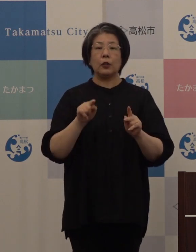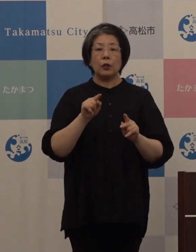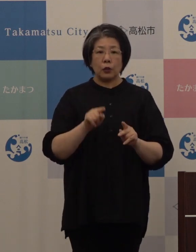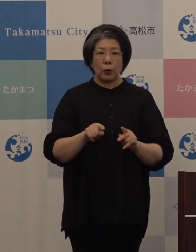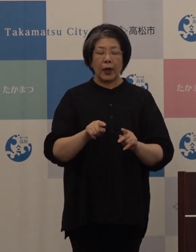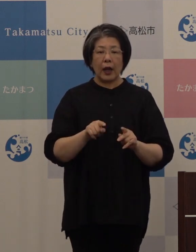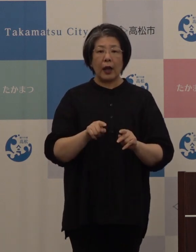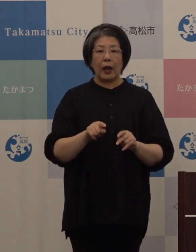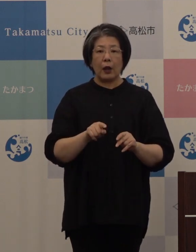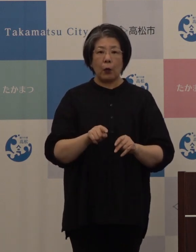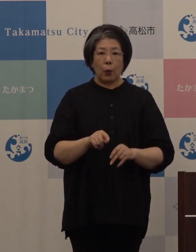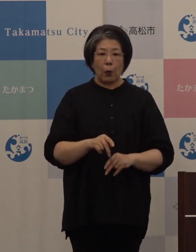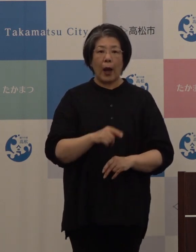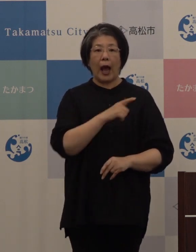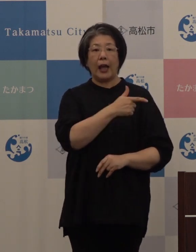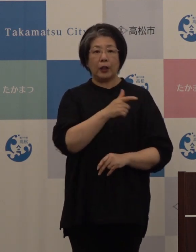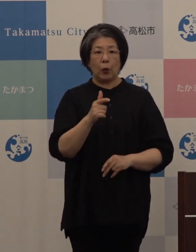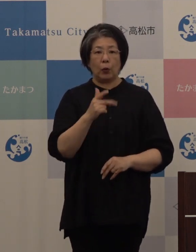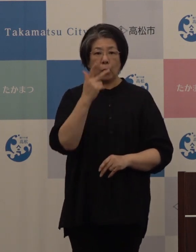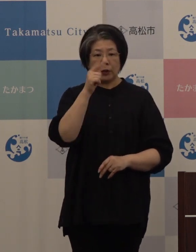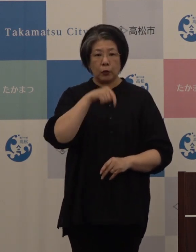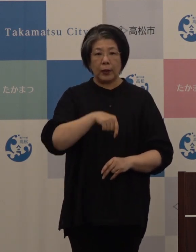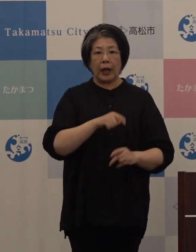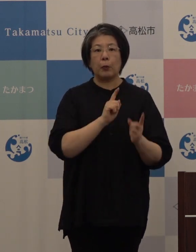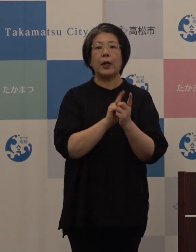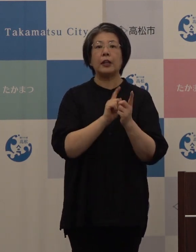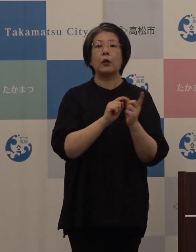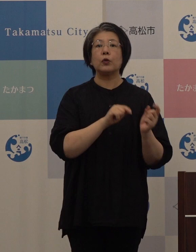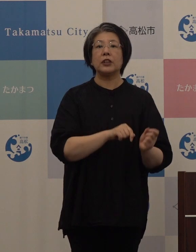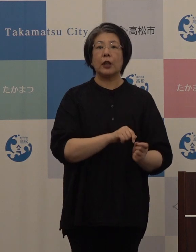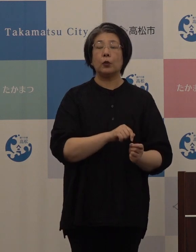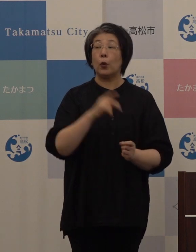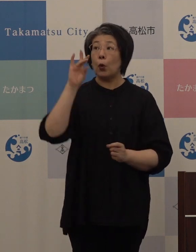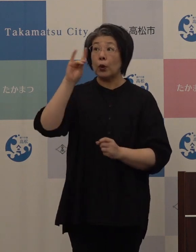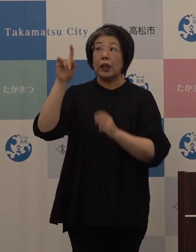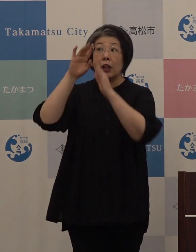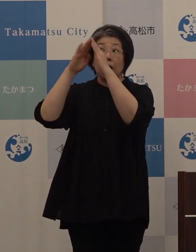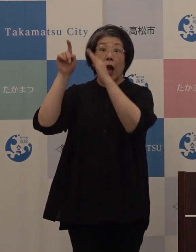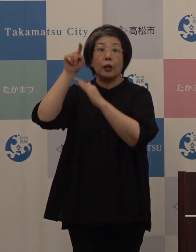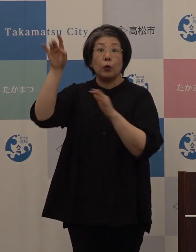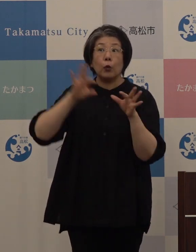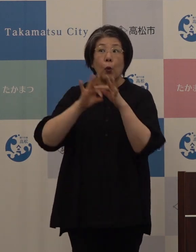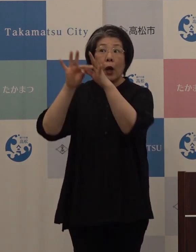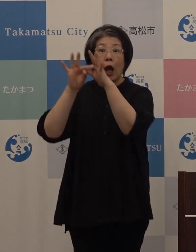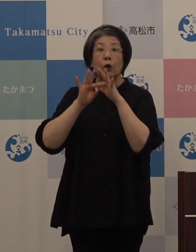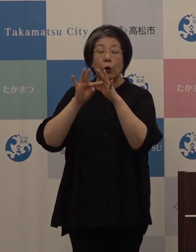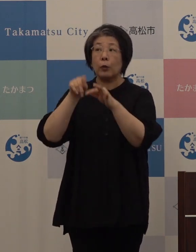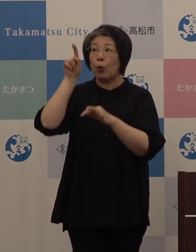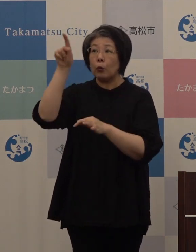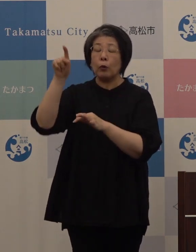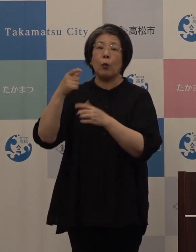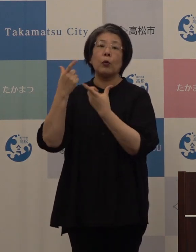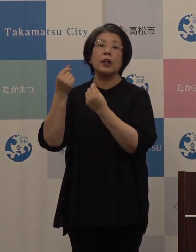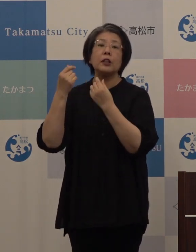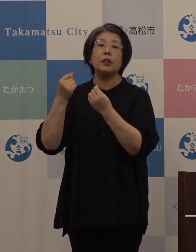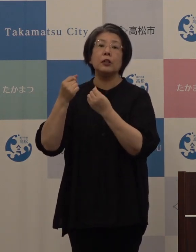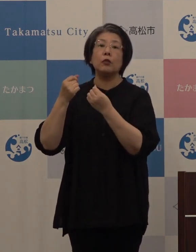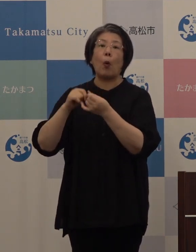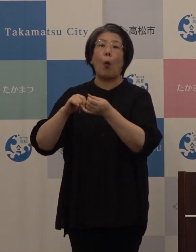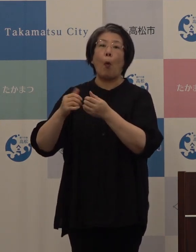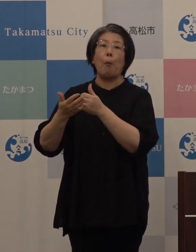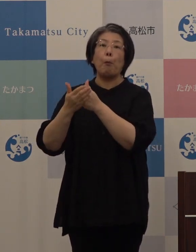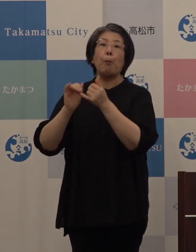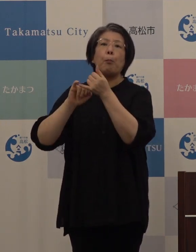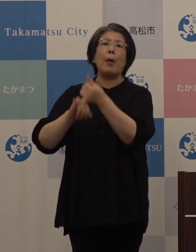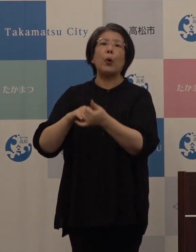にいろいろな対策をやっておりますけれども、議会との関係においてもそこはきちっと守っていただきたいということでございまして、